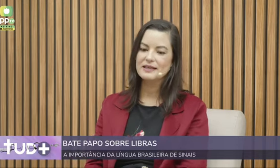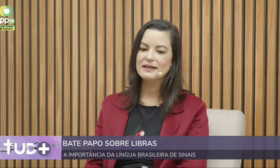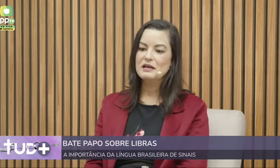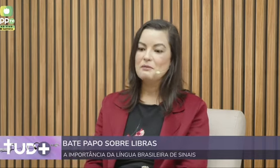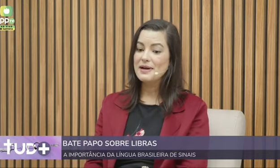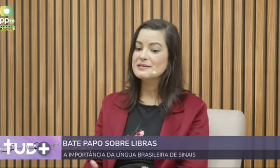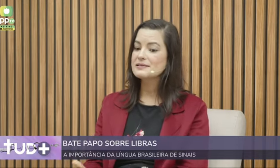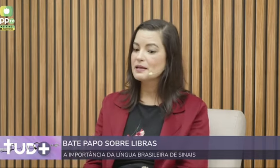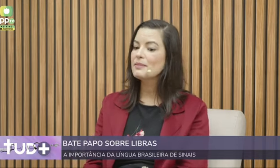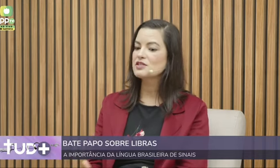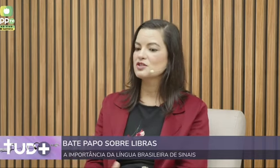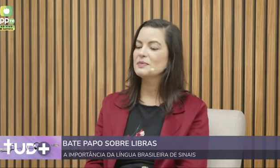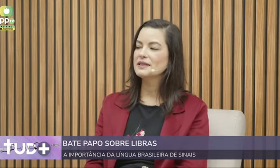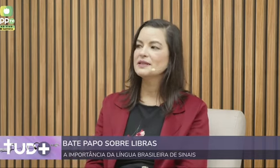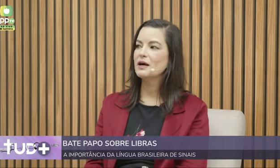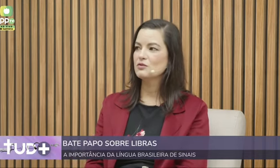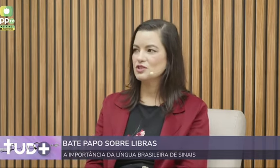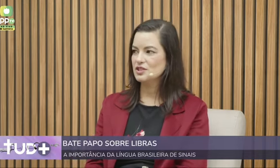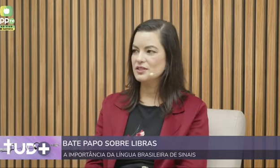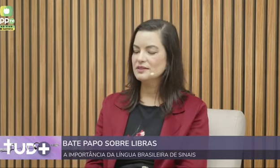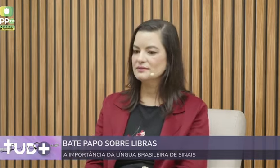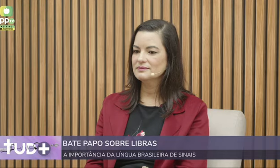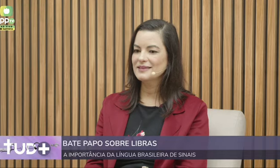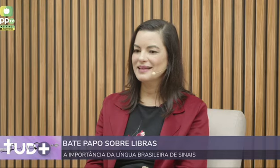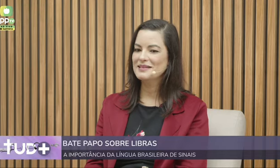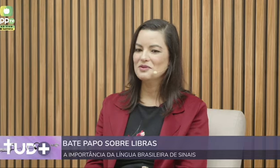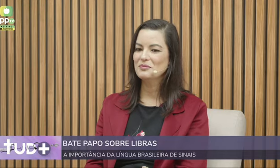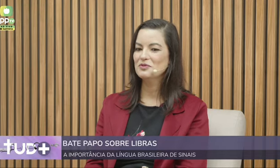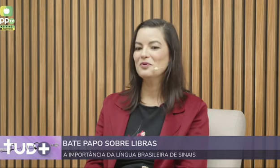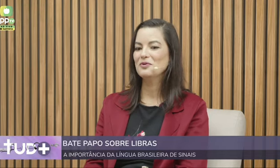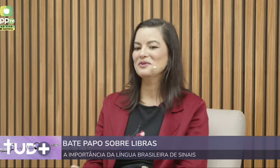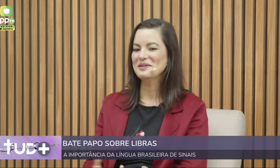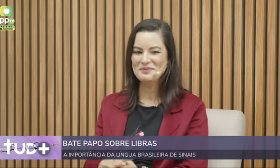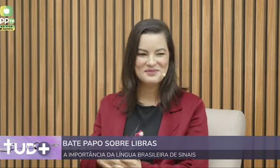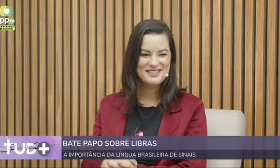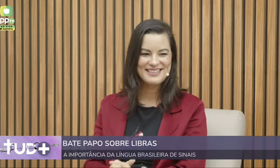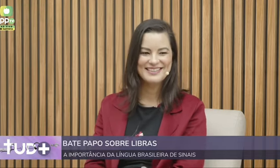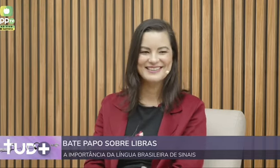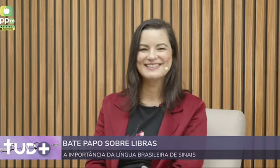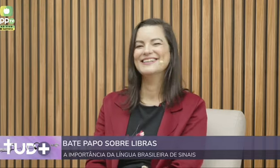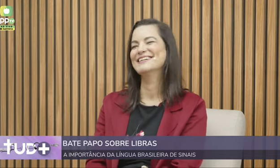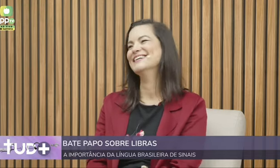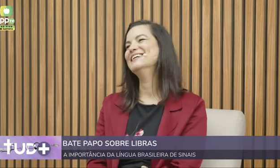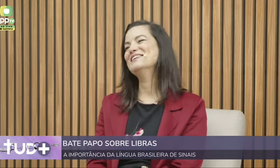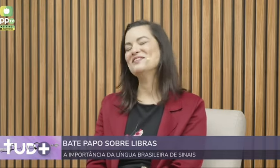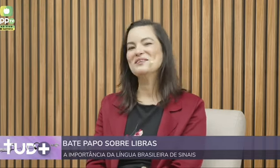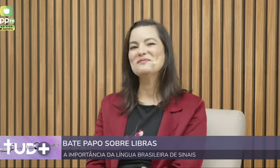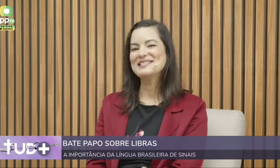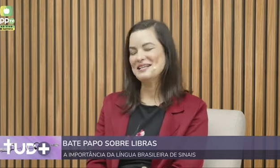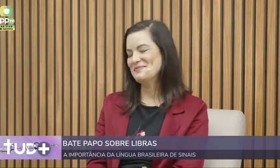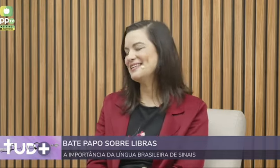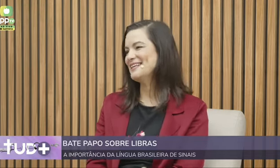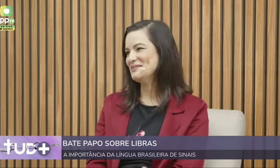né? Mas tem bastante material hoje em dia, né? Isso é muito bom. No meu tempo não tinha, assim. Quando eu comecei a aprender era